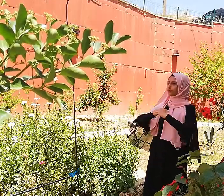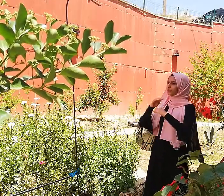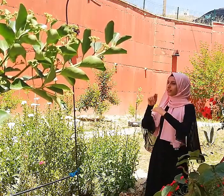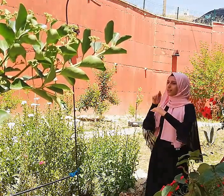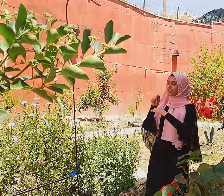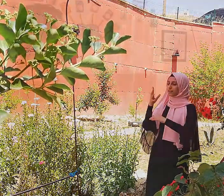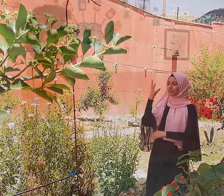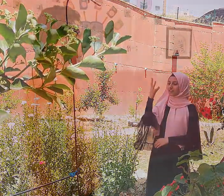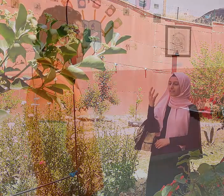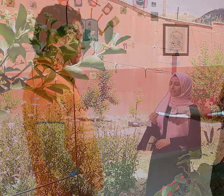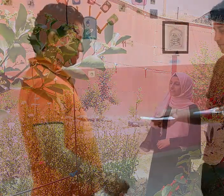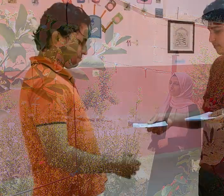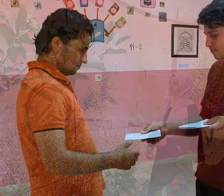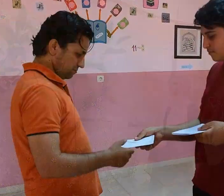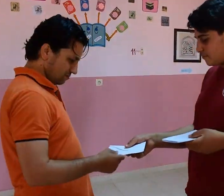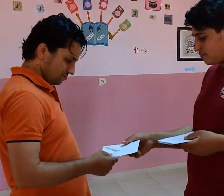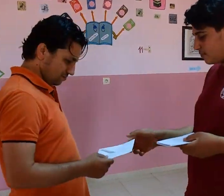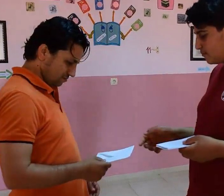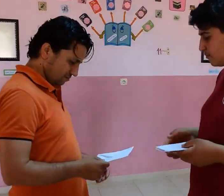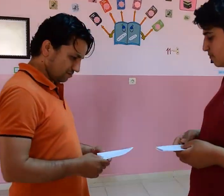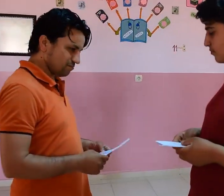Salavatullah aleyke.